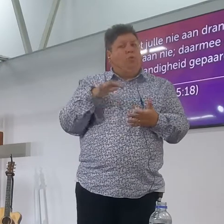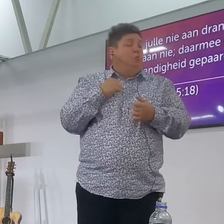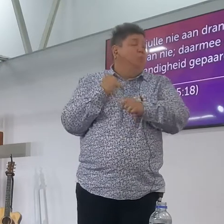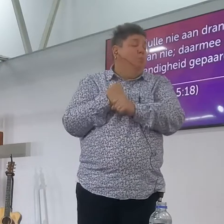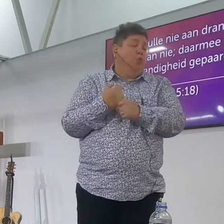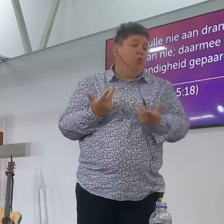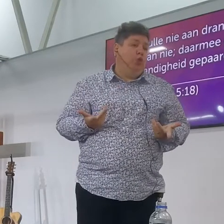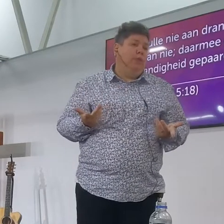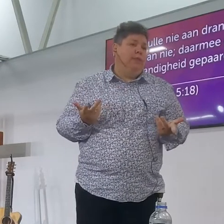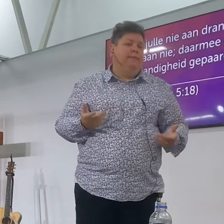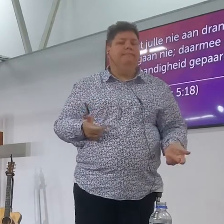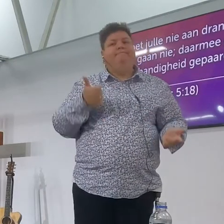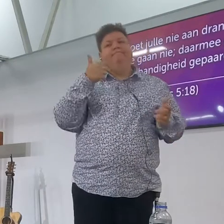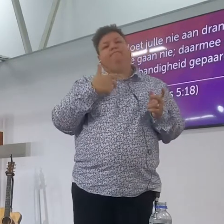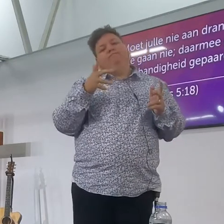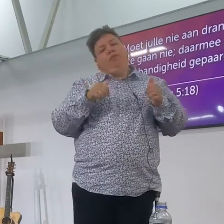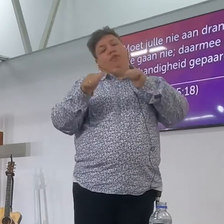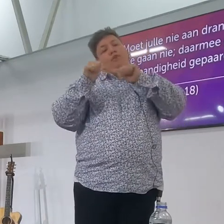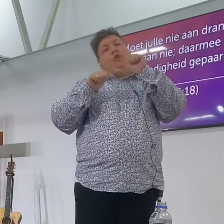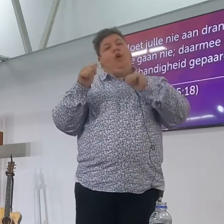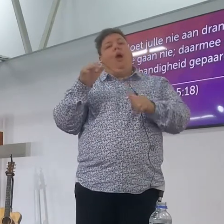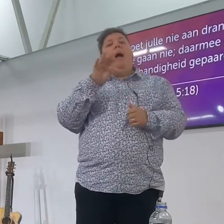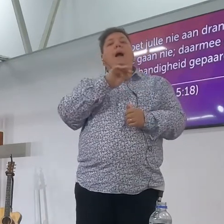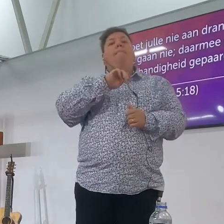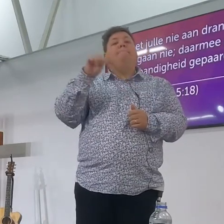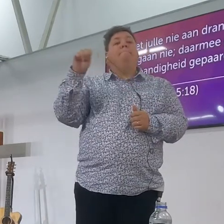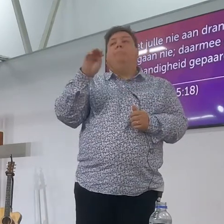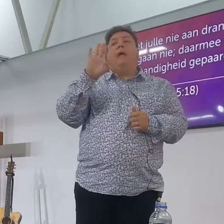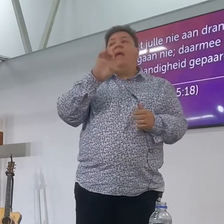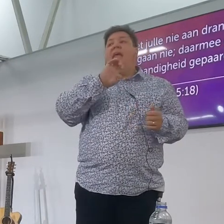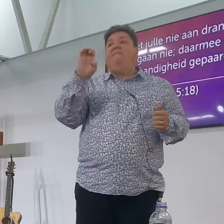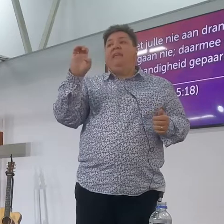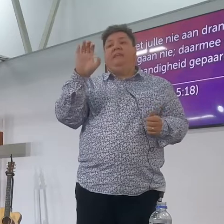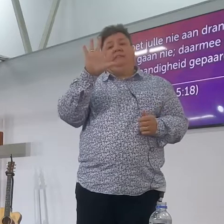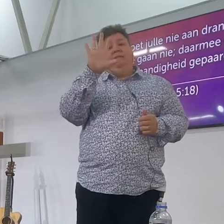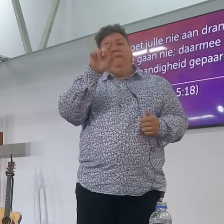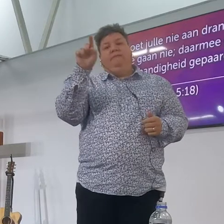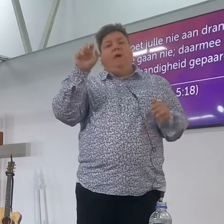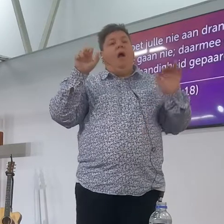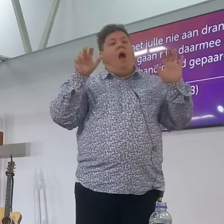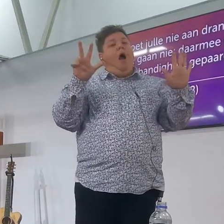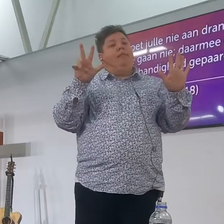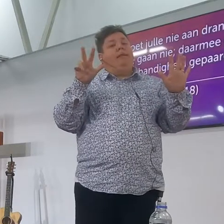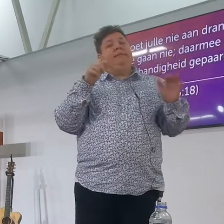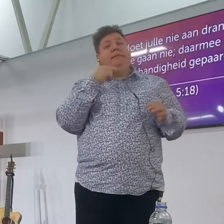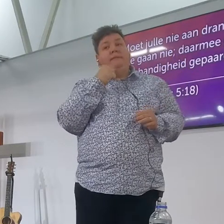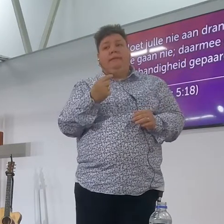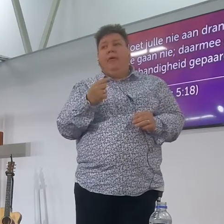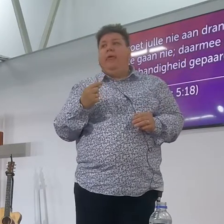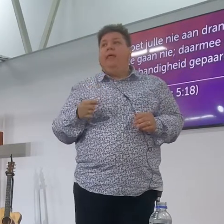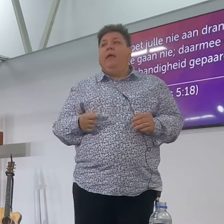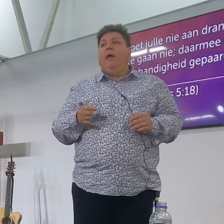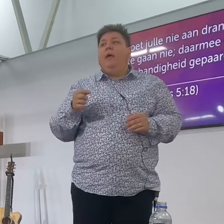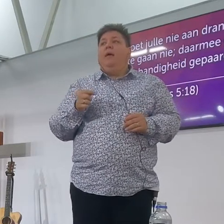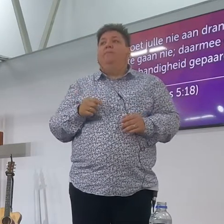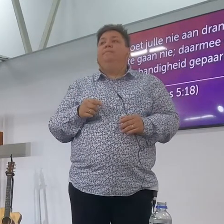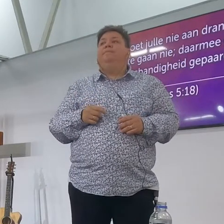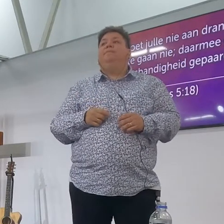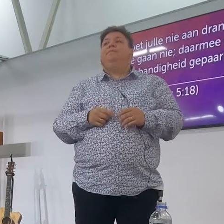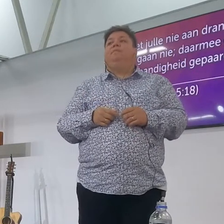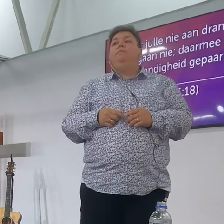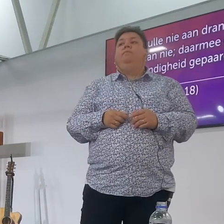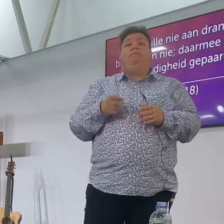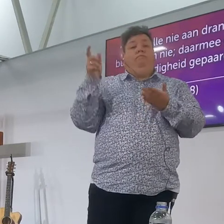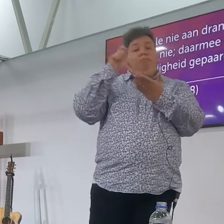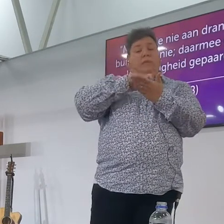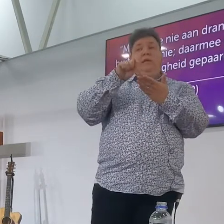Okay. So, maar kom ons gaan eers terug na Efesiërs 5 vers 18. Efesiërs 5 vers 18 sê, Paulus skryf aan die gemeente